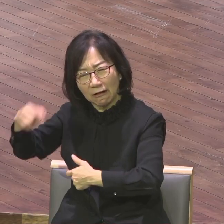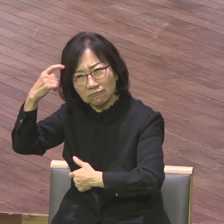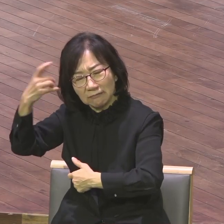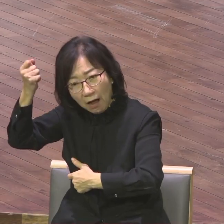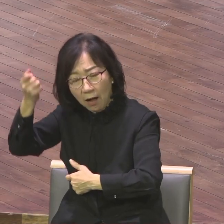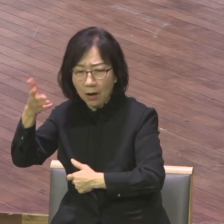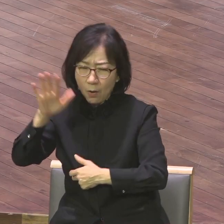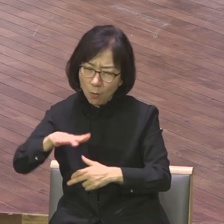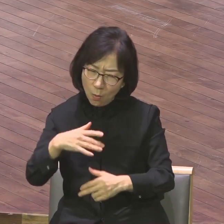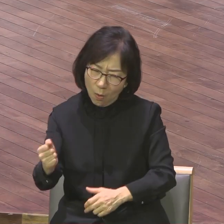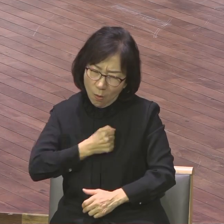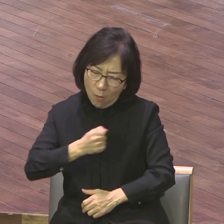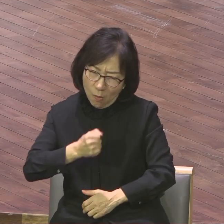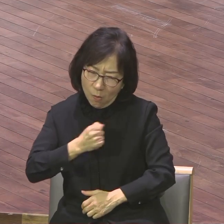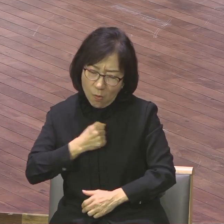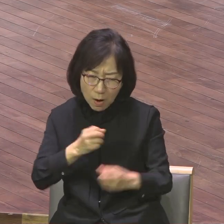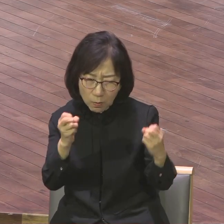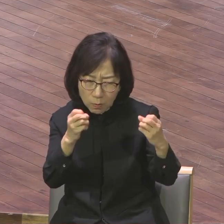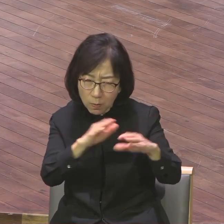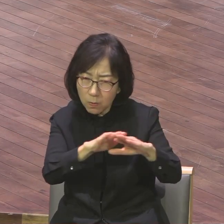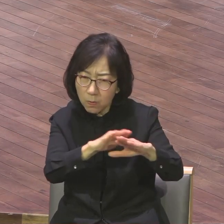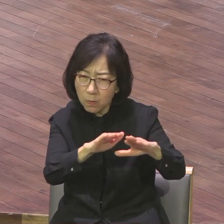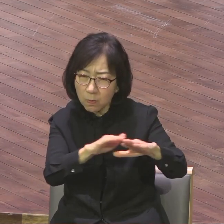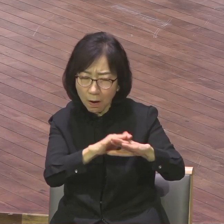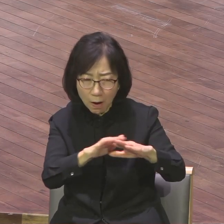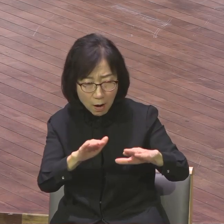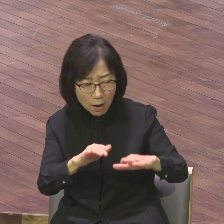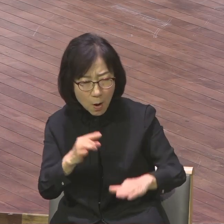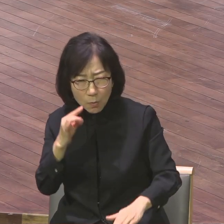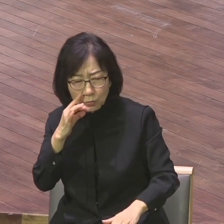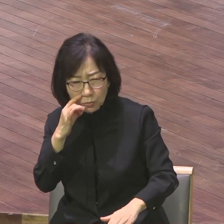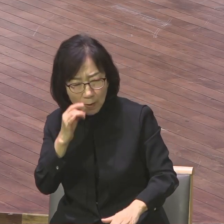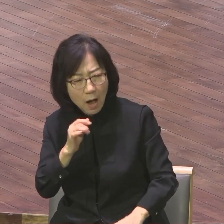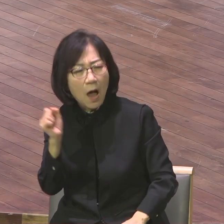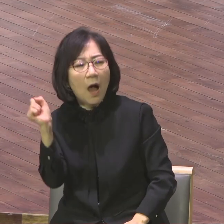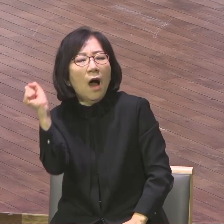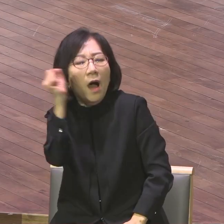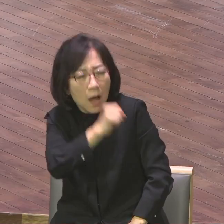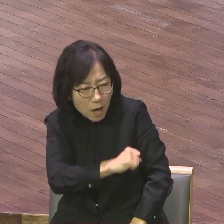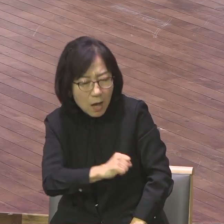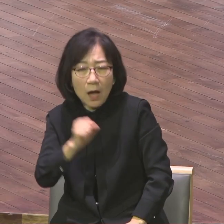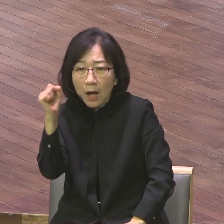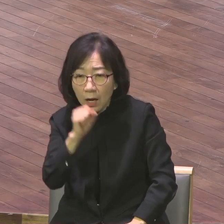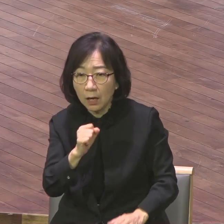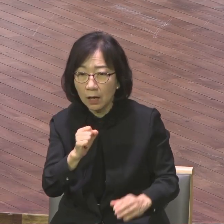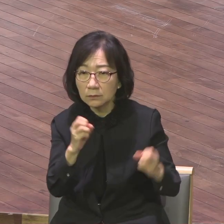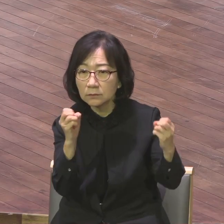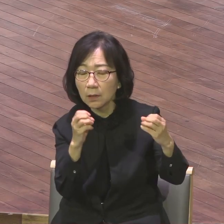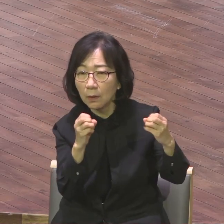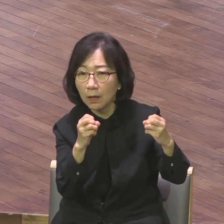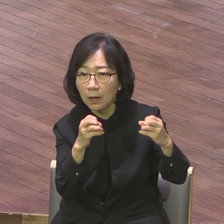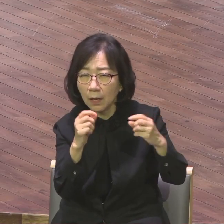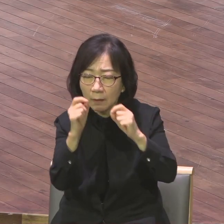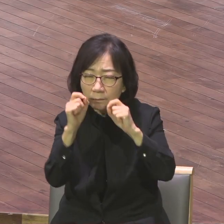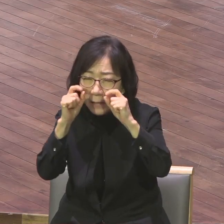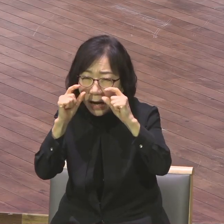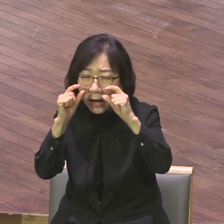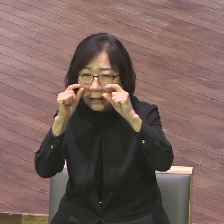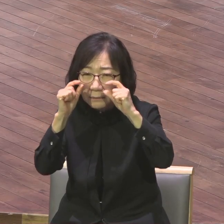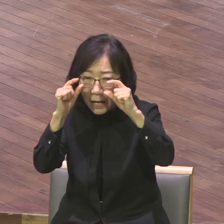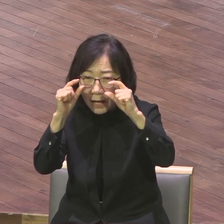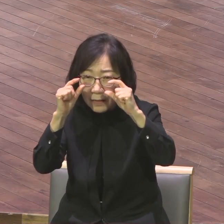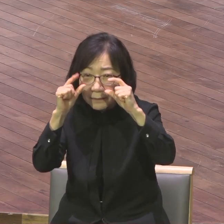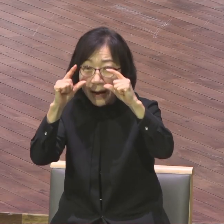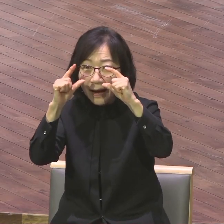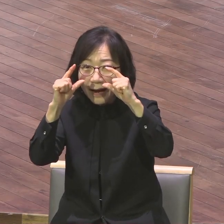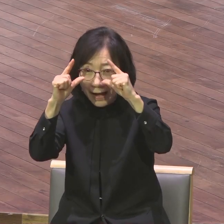모든 답답함이, 이 궁금한 것들이, 의심되었던 것들이 하나하나 그렇게 다